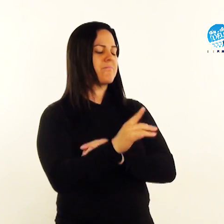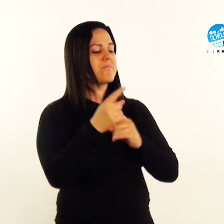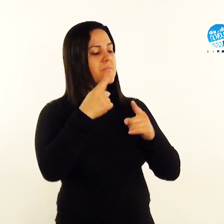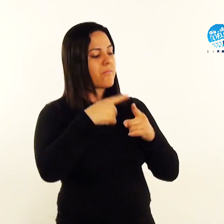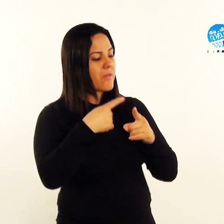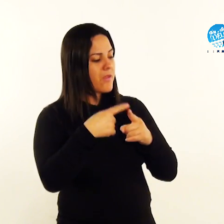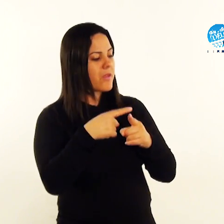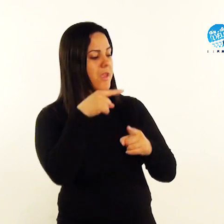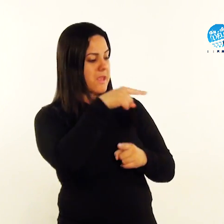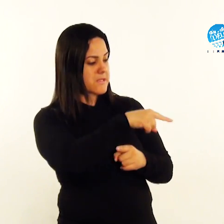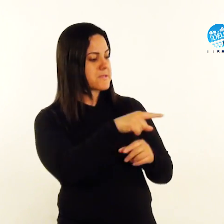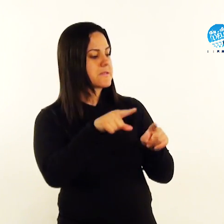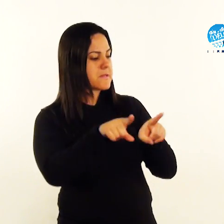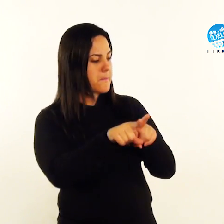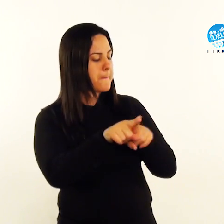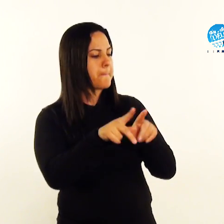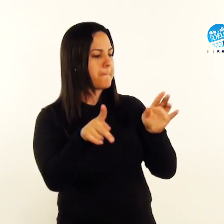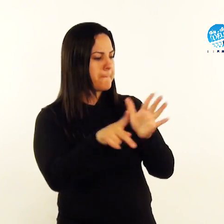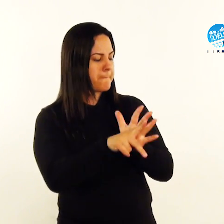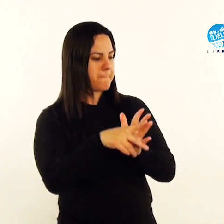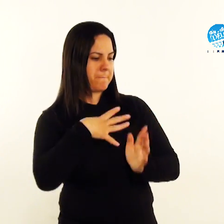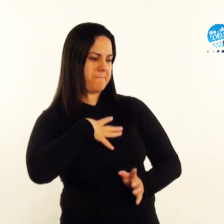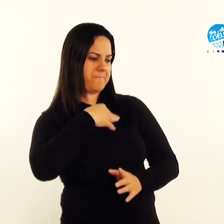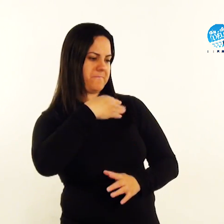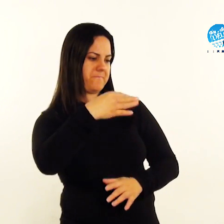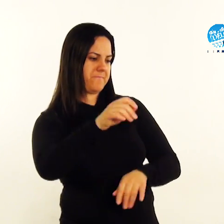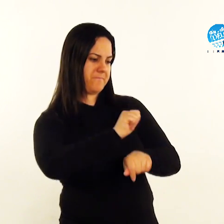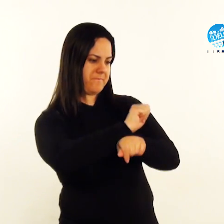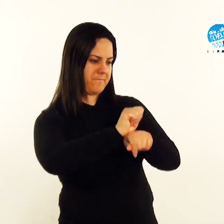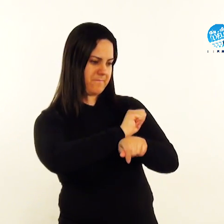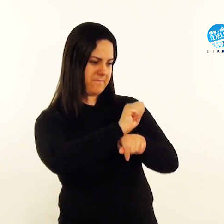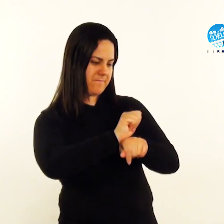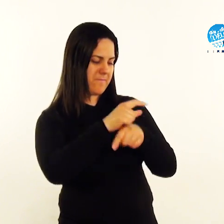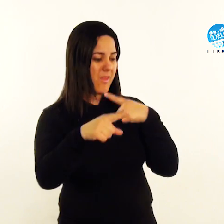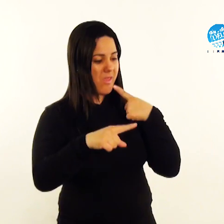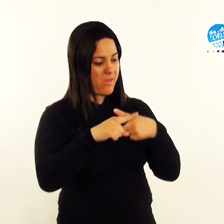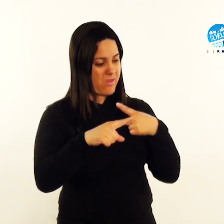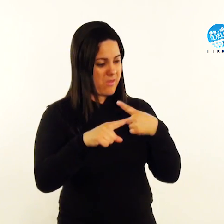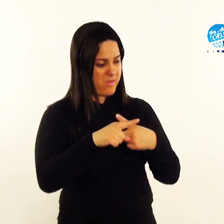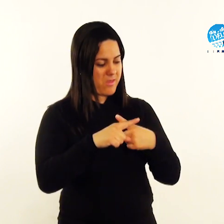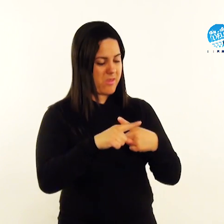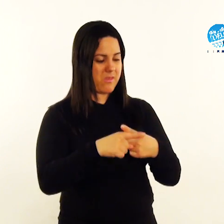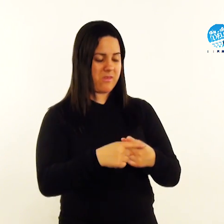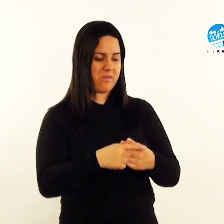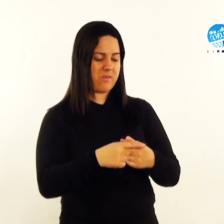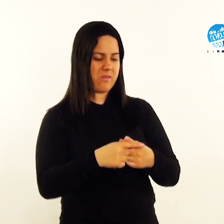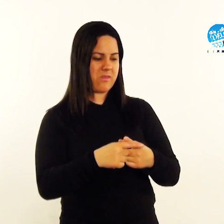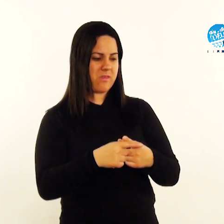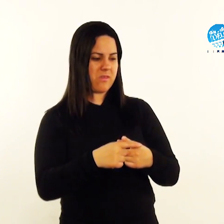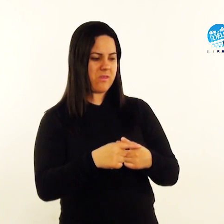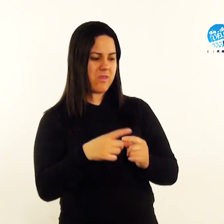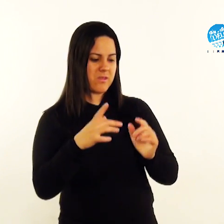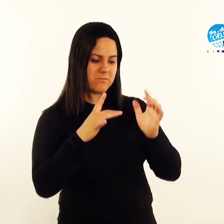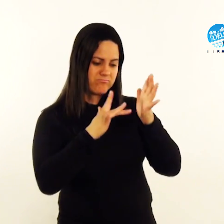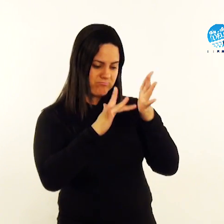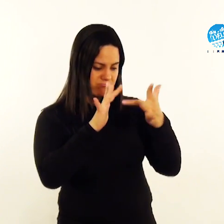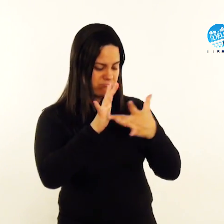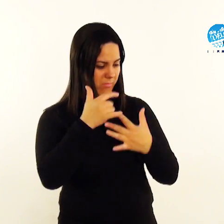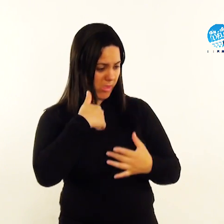homem também é descendente de Abraão, porque o Filho do Homem veio buscar e salvar